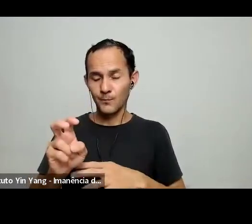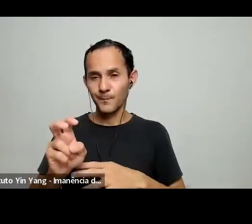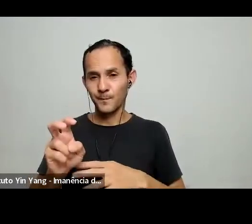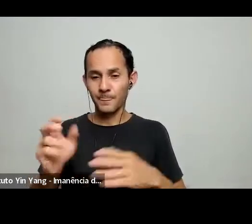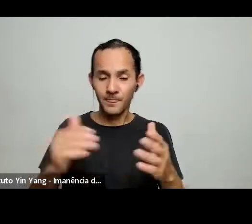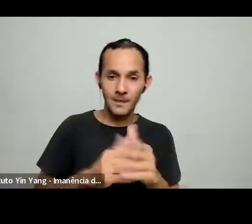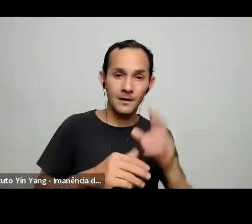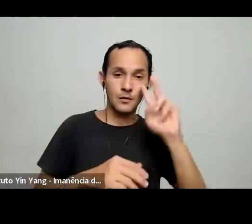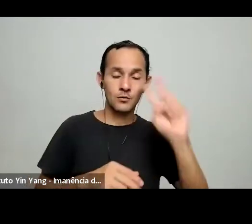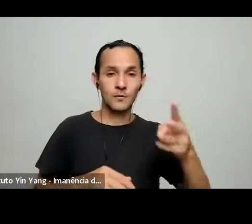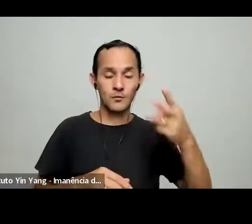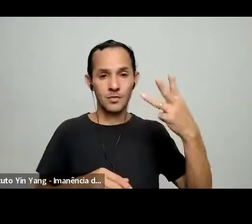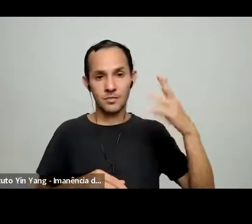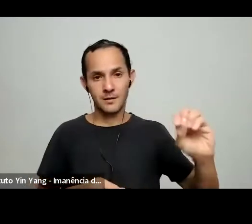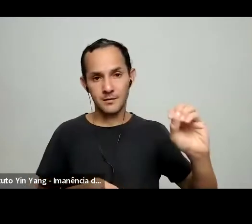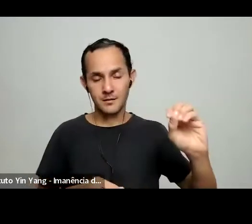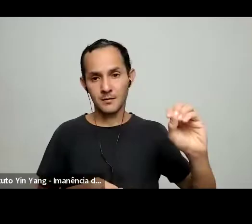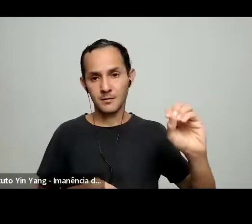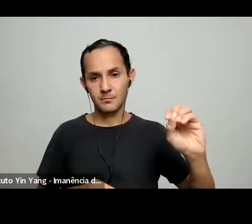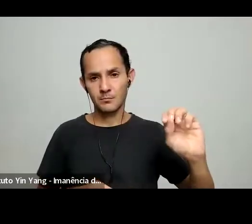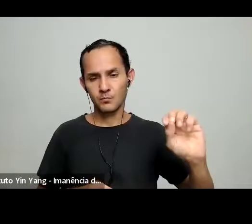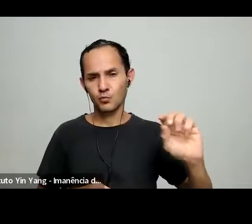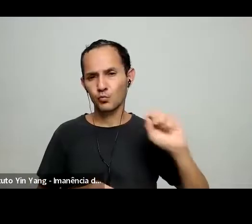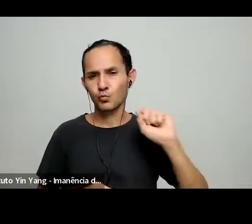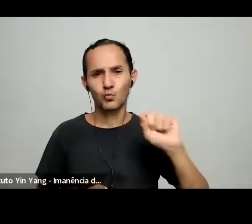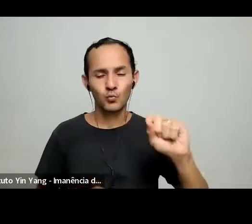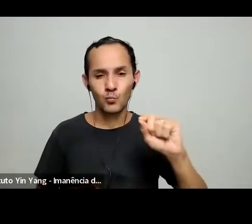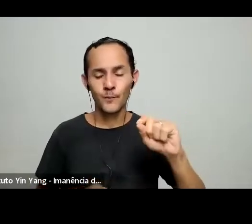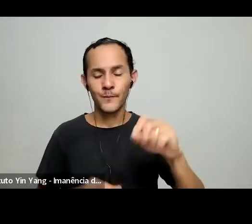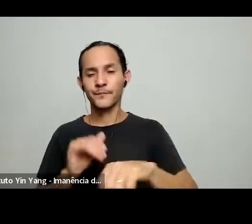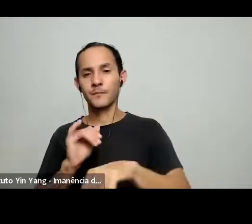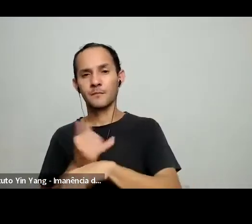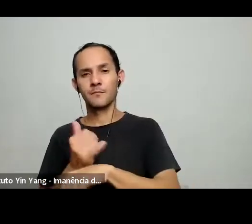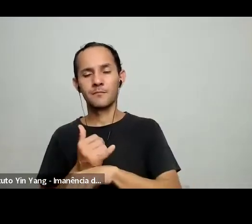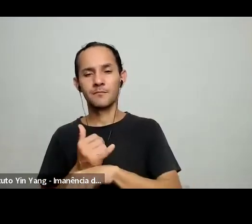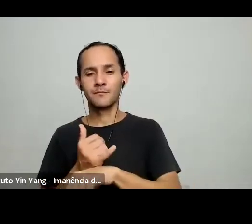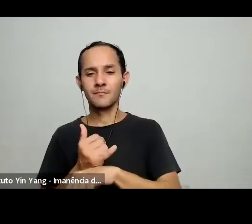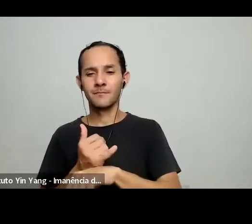a 2030. Então, é uma estratégia